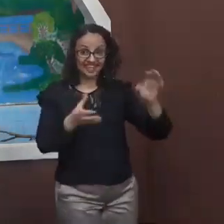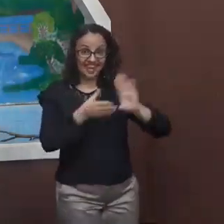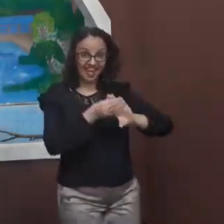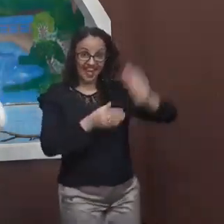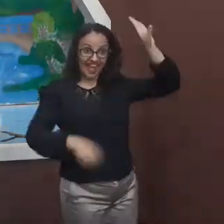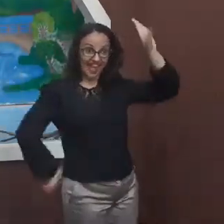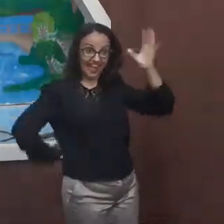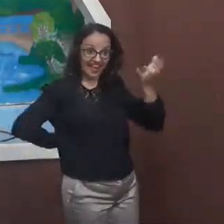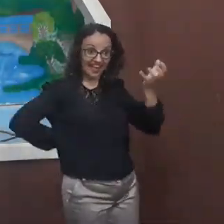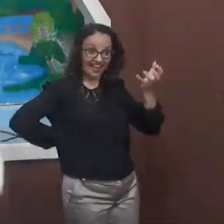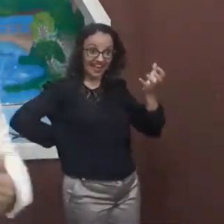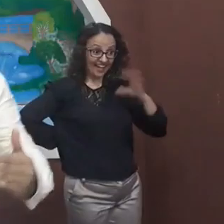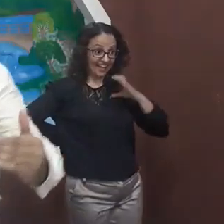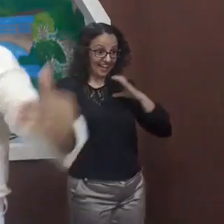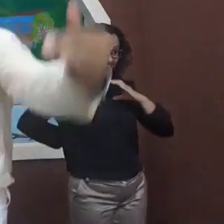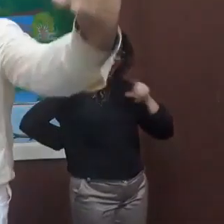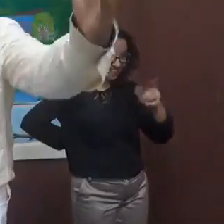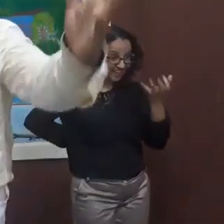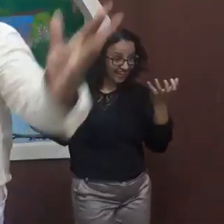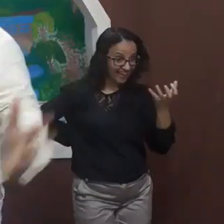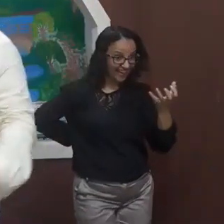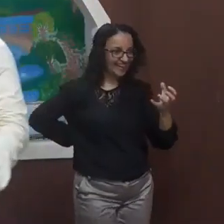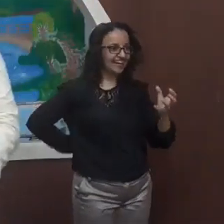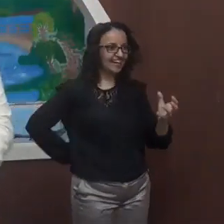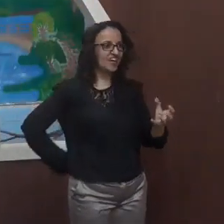né? Queria me manter rico